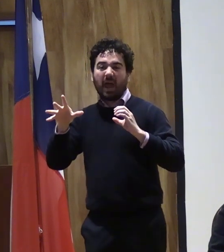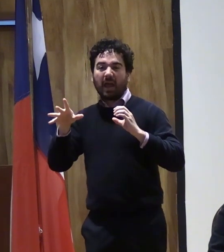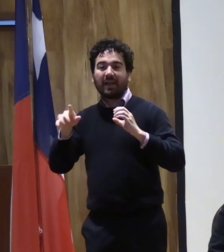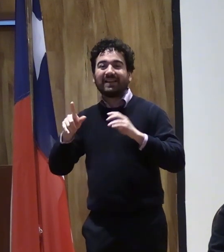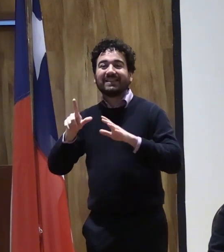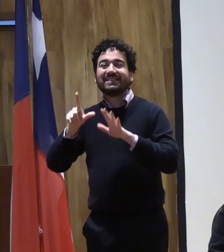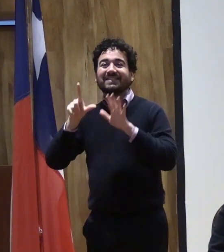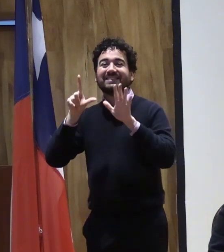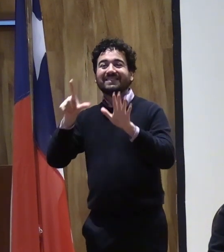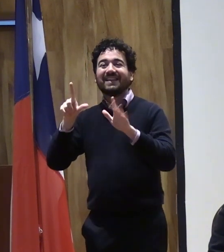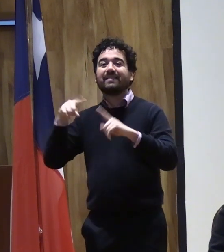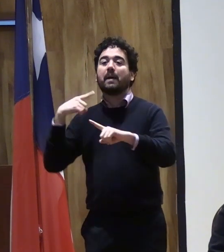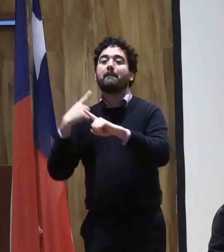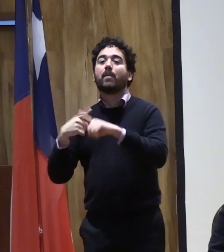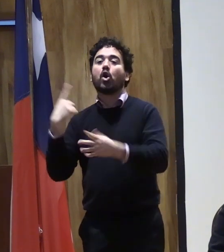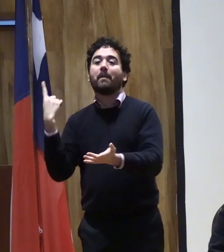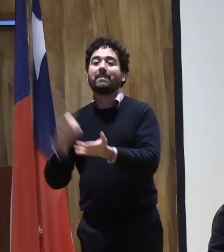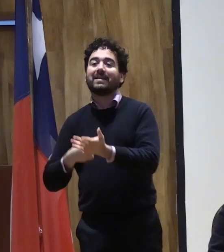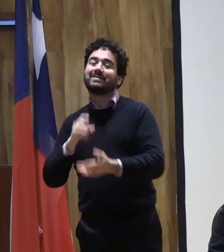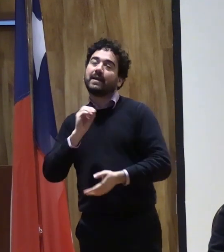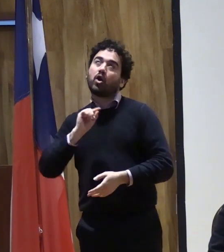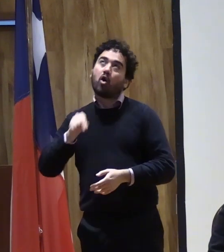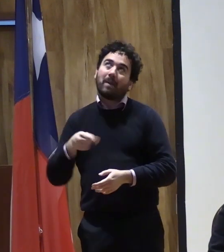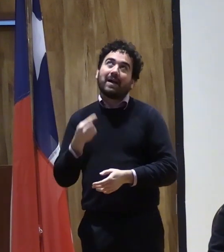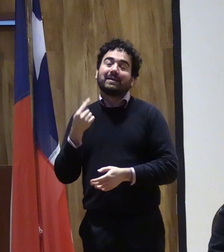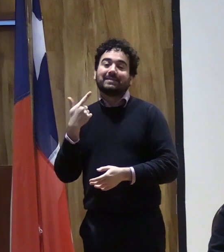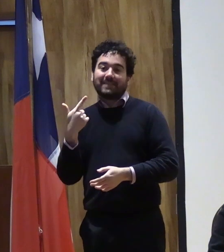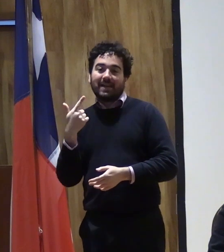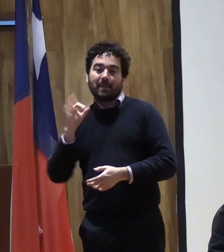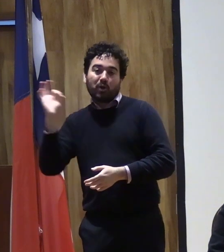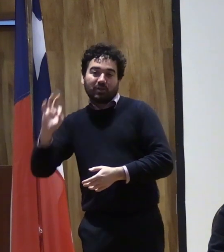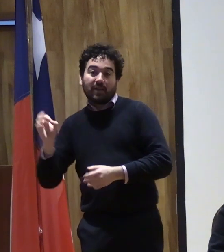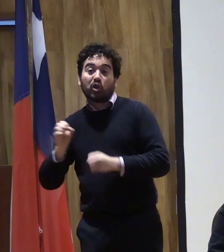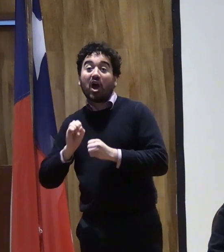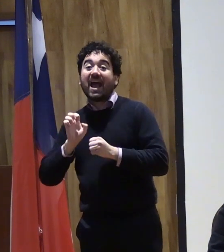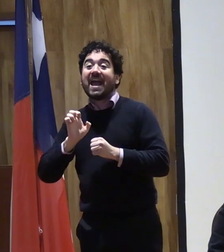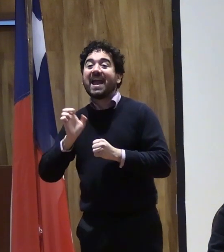7 por 1000, que es 0,7% de energía.